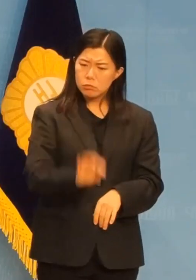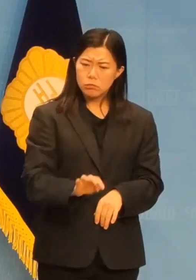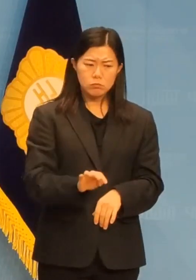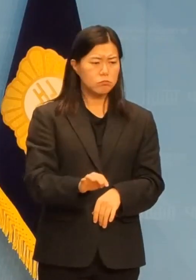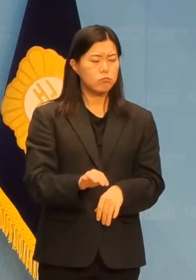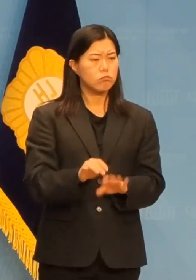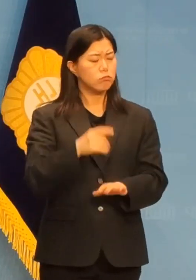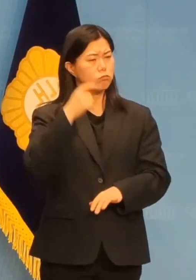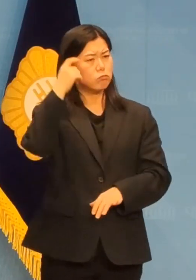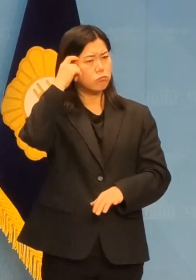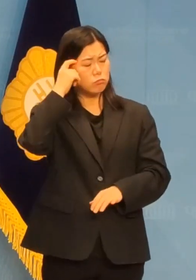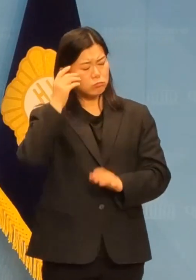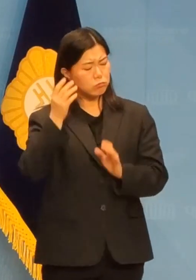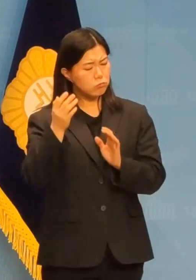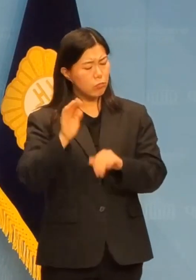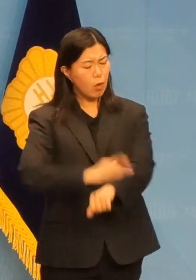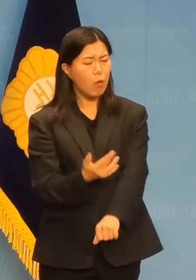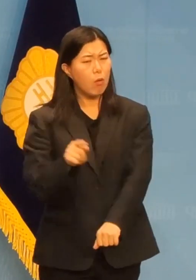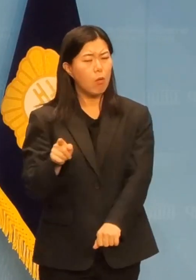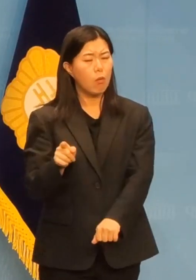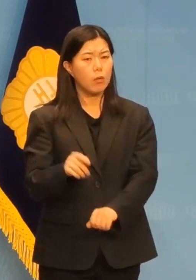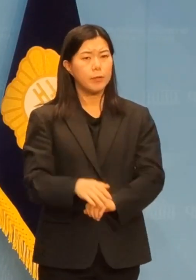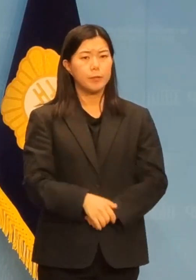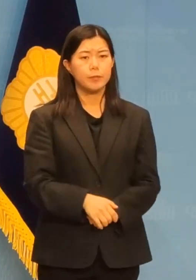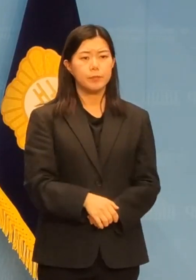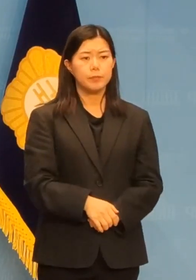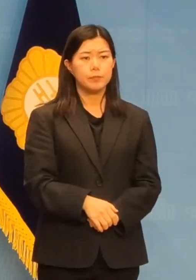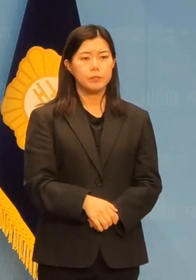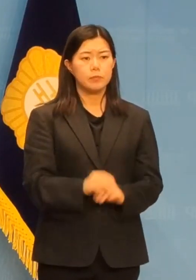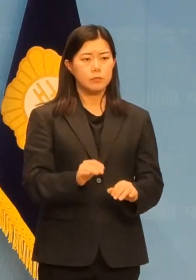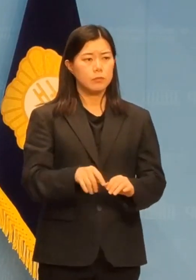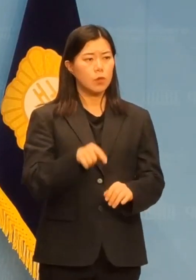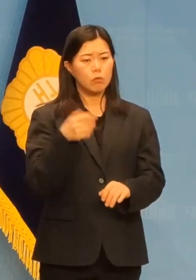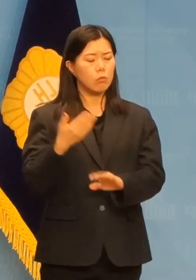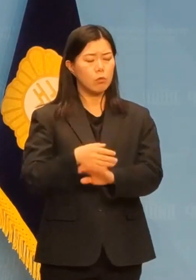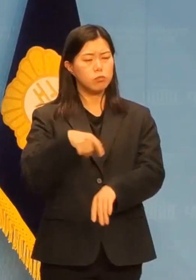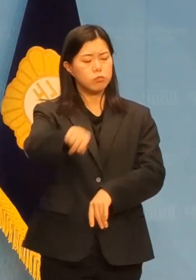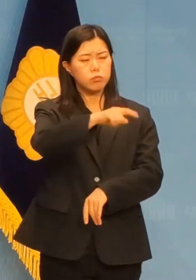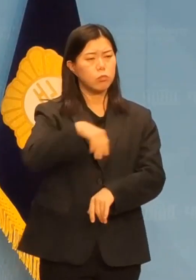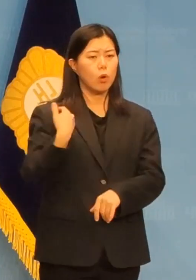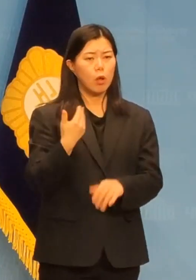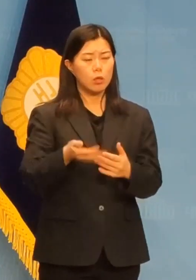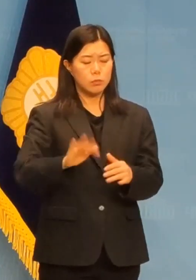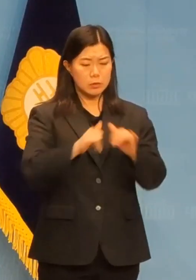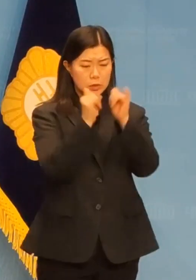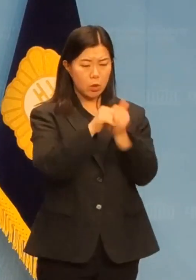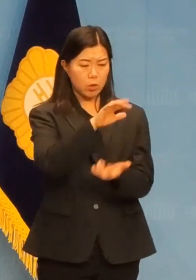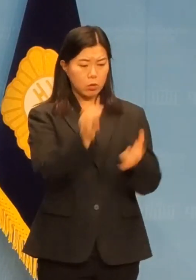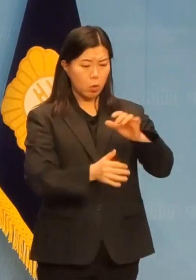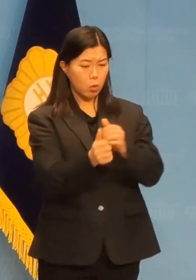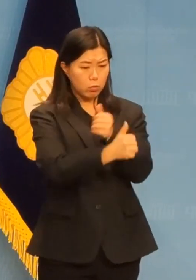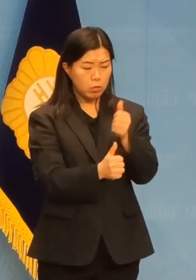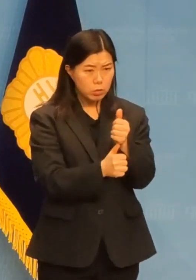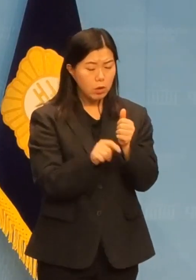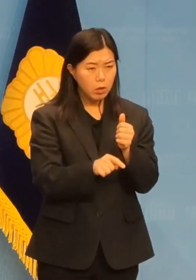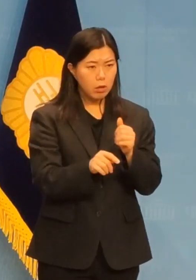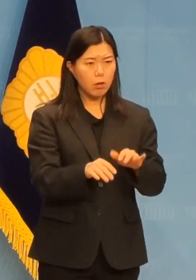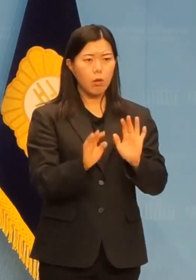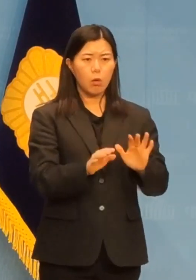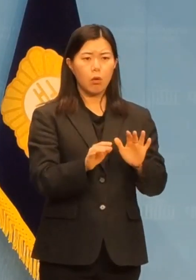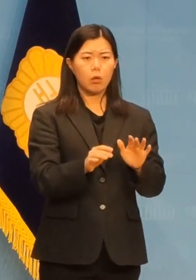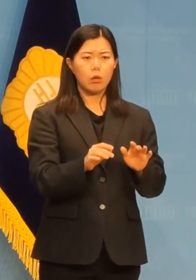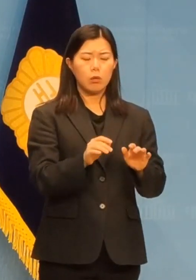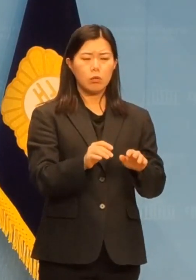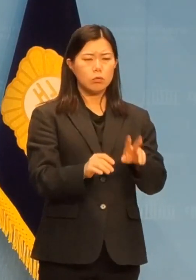다른 각도에서 그 안타까움에 공감합니다. 다른 곳은 몰라도 사회대개혁위원회라면 위원들